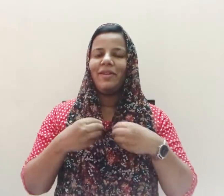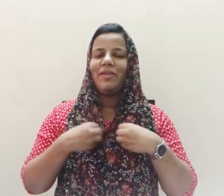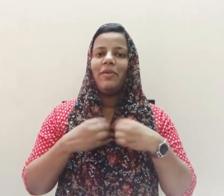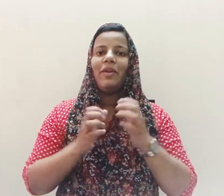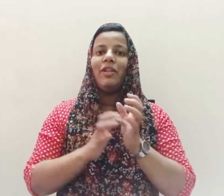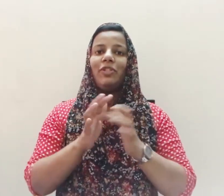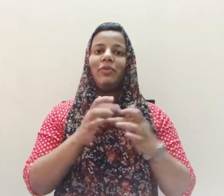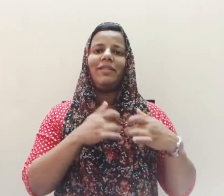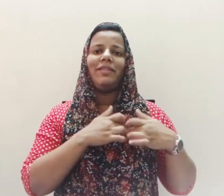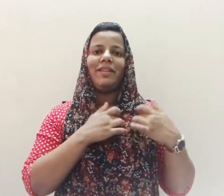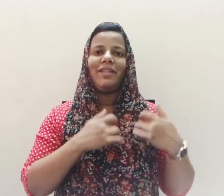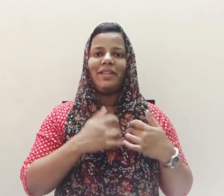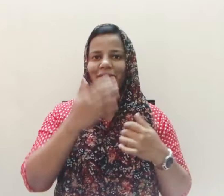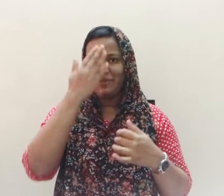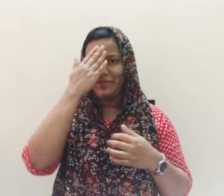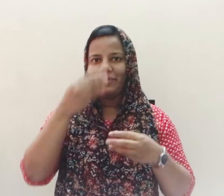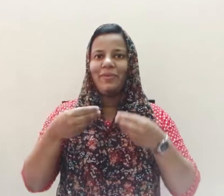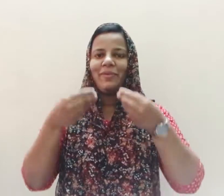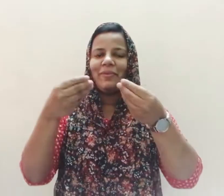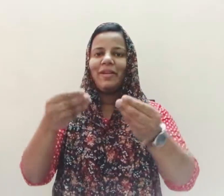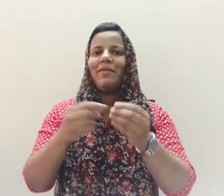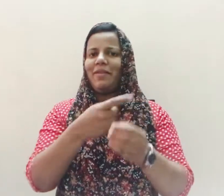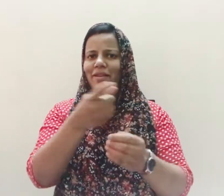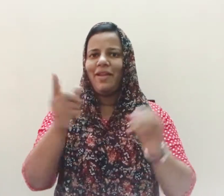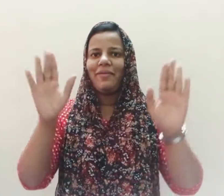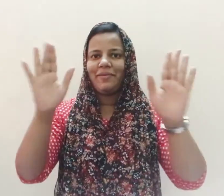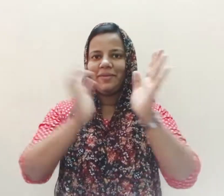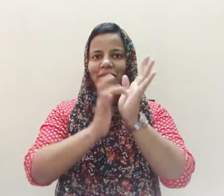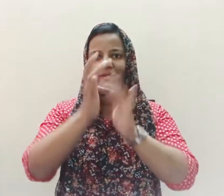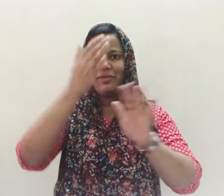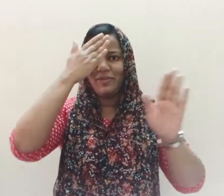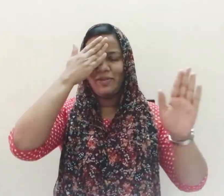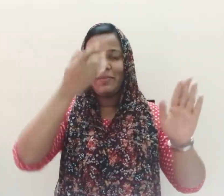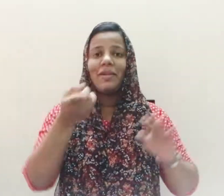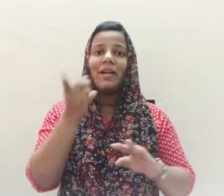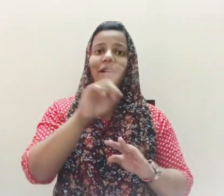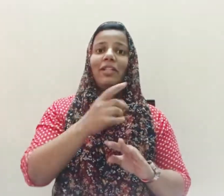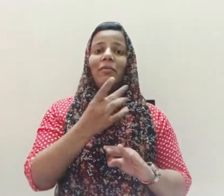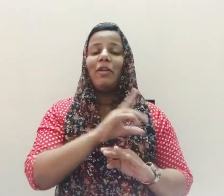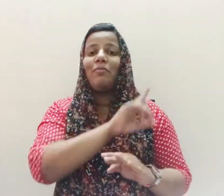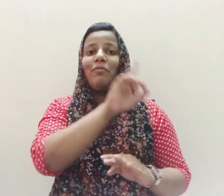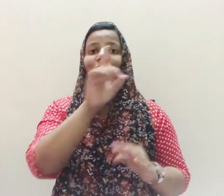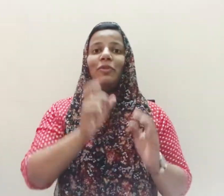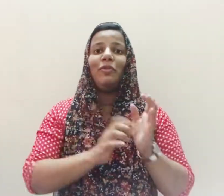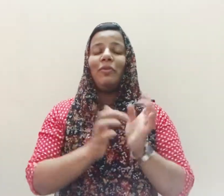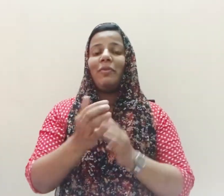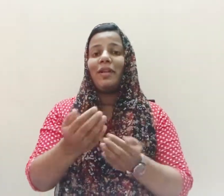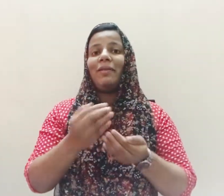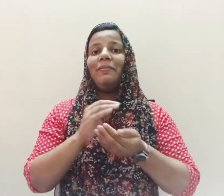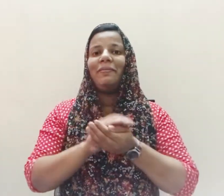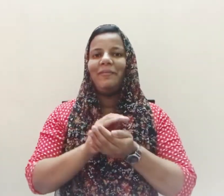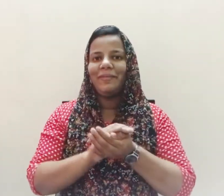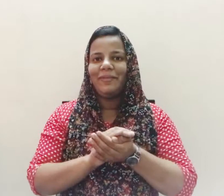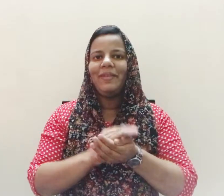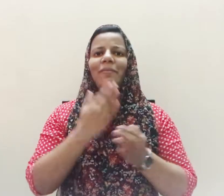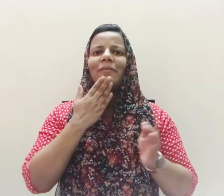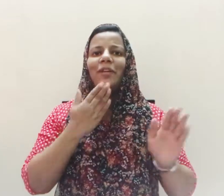നിറഞ്ഞ ഹൃദയത്തോടെ സ്തോത്രം ചെയ്യാം. കരങ്ങളൊക്കെ ഒന്ന് ഉയർത്തി കർത്താവിന് സ്തോത്രം പറഞ്ഞാൽ, കഴിഞ്ഞ പകൽക്കാലം മുഴുവൻ നമ്മുടെ പിതാവ് നമ്മളെ കാത്തുപരിപാലിച്ചു. നന്ദിയോടെ